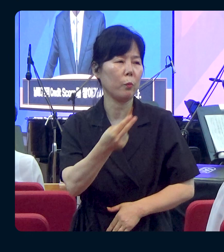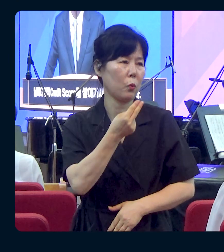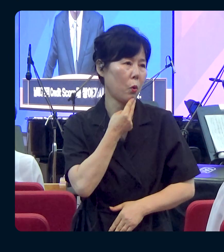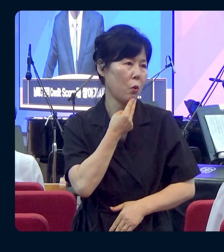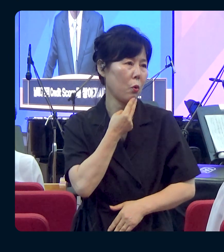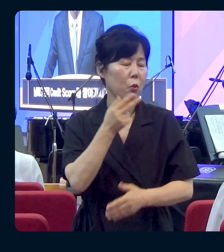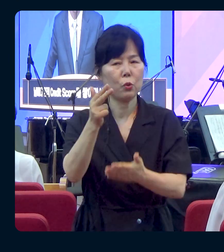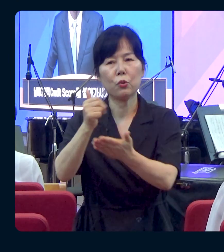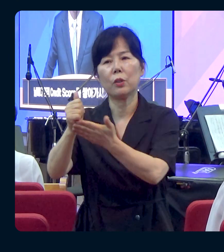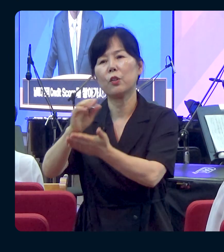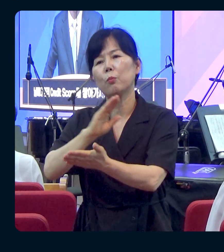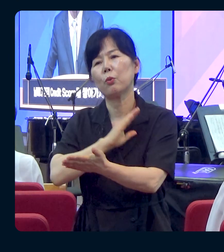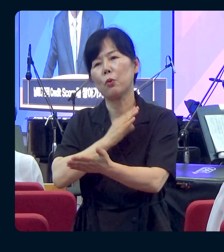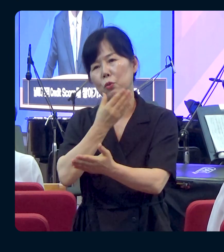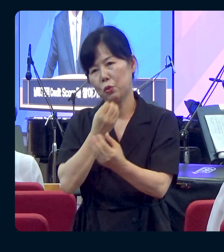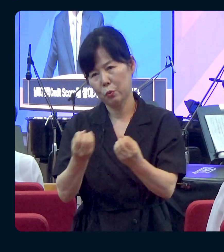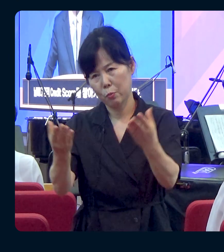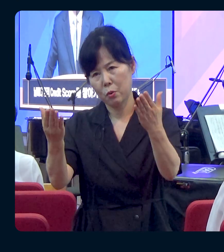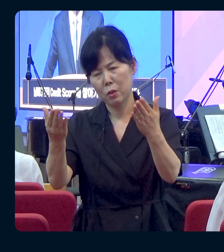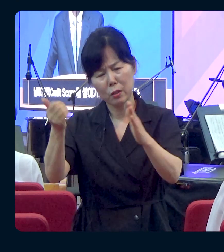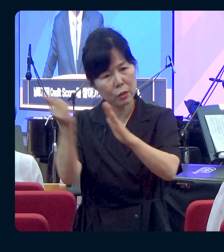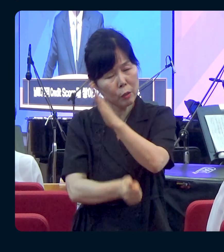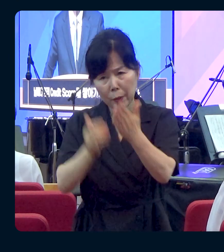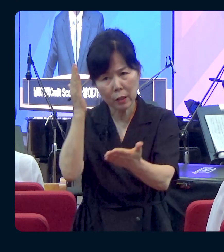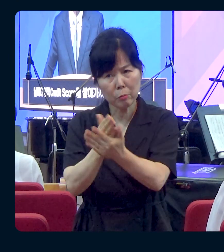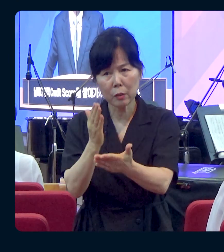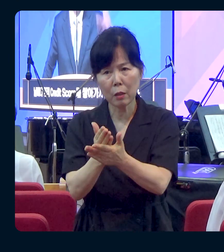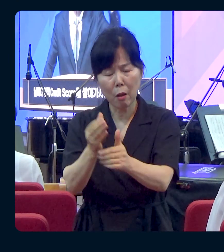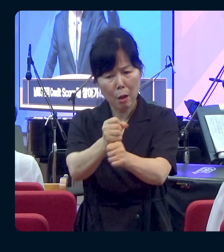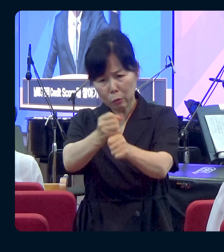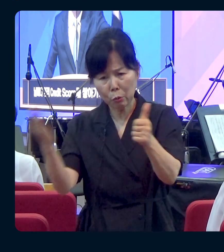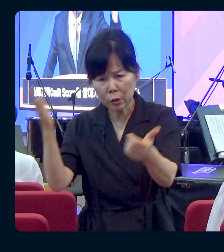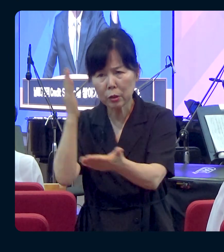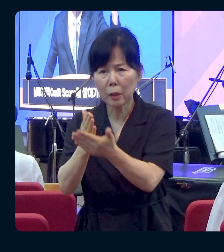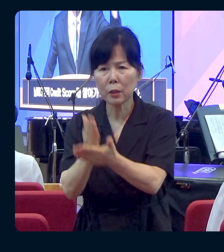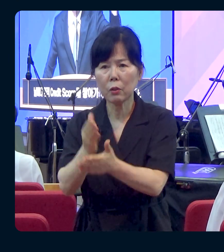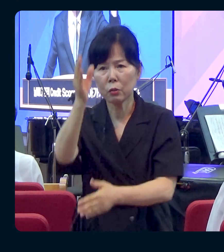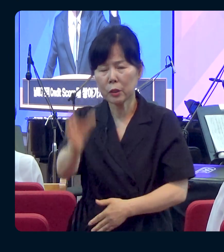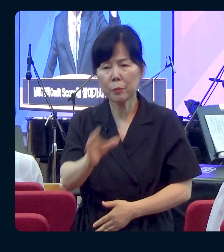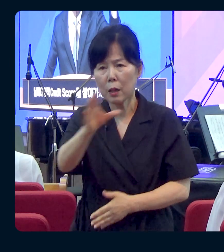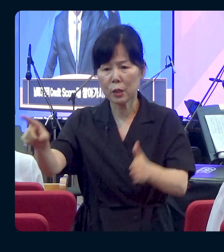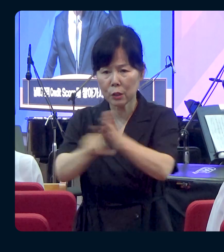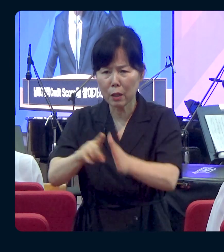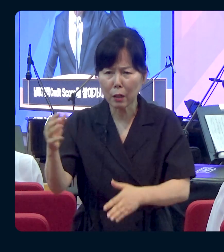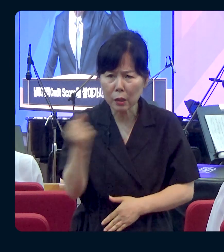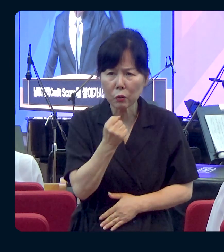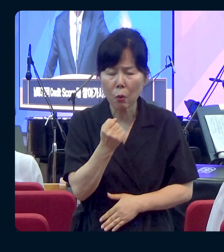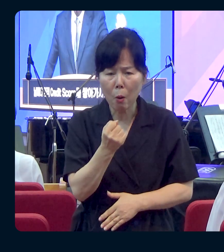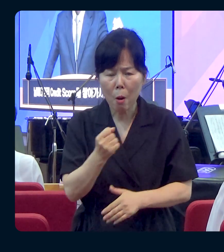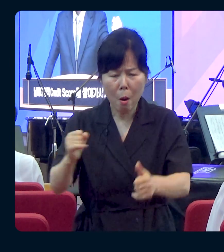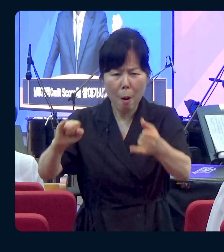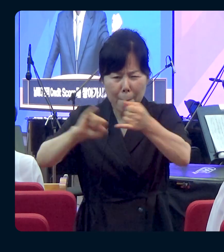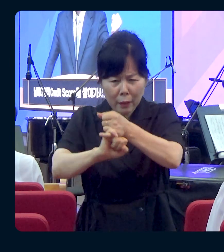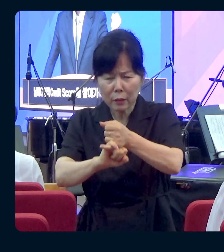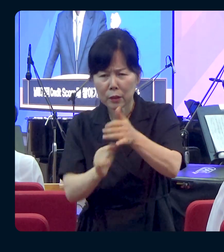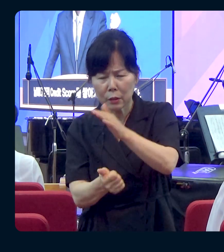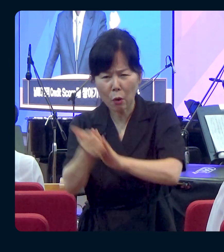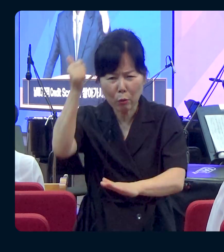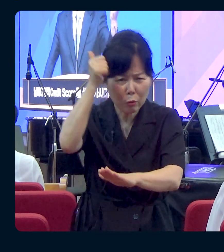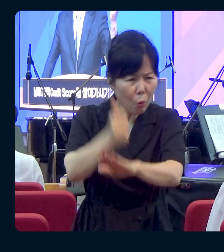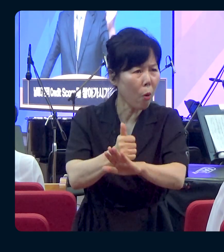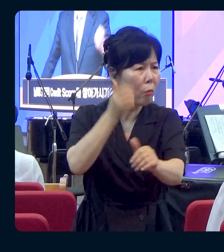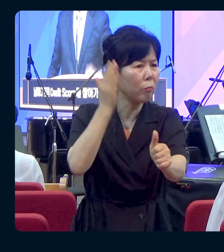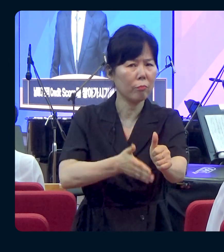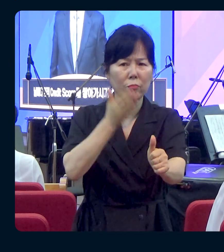사실을 기억하고 거기에 절대로 실패하지 않을 수 있기를 주님을 축원합니다. 실패하지 마세요. 놓치지 마세요.